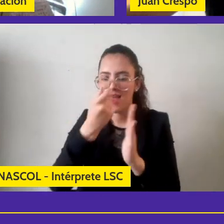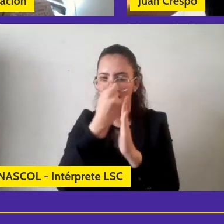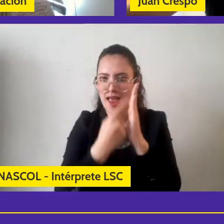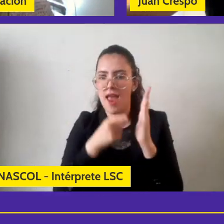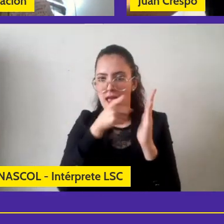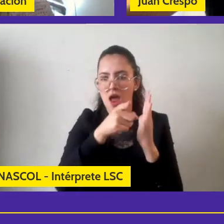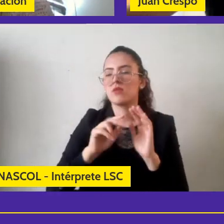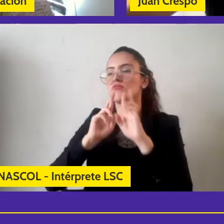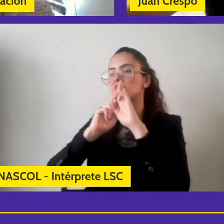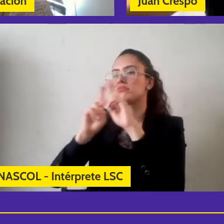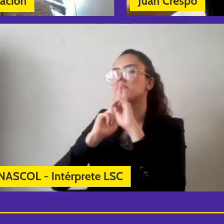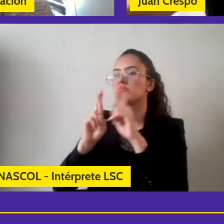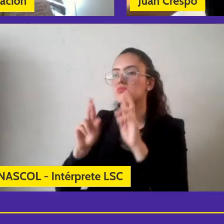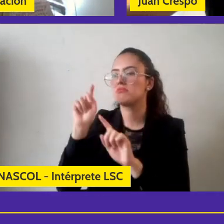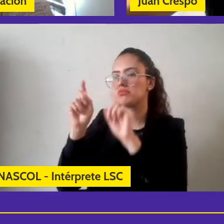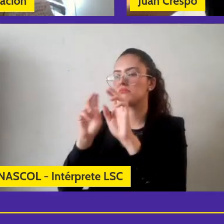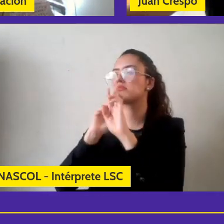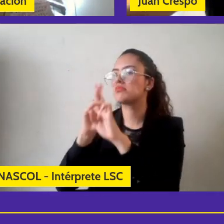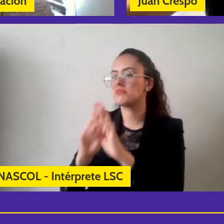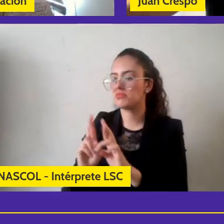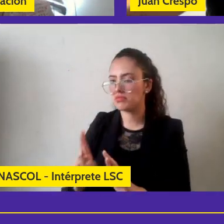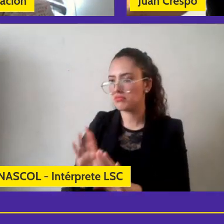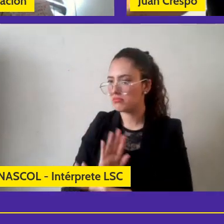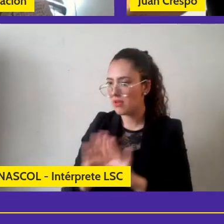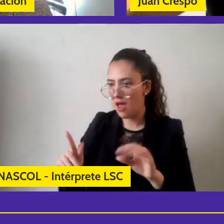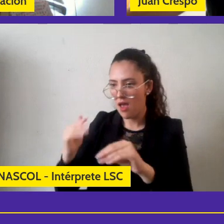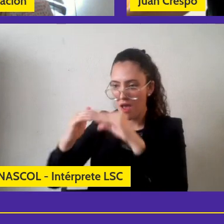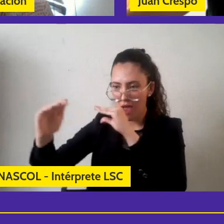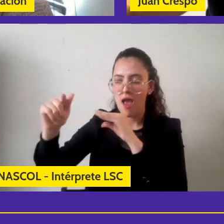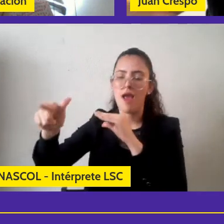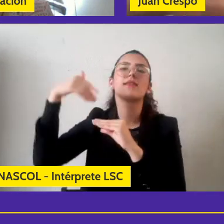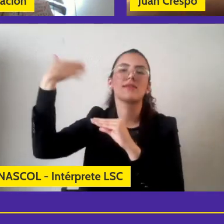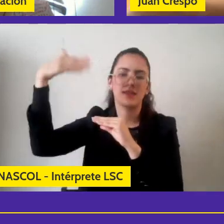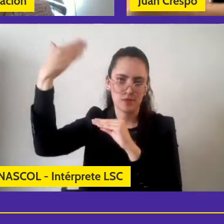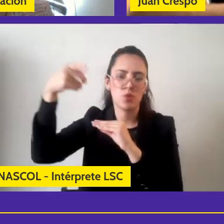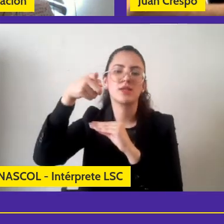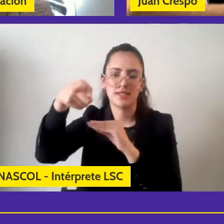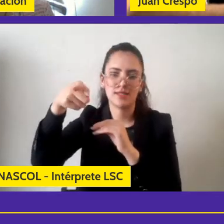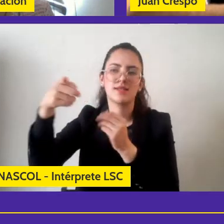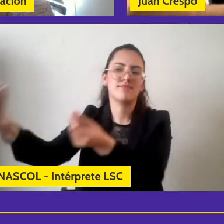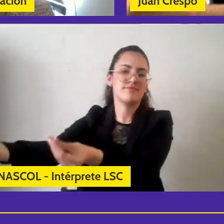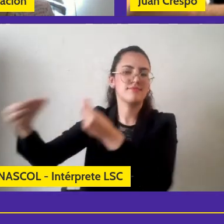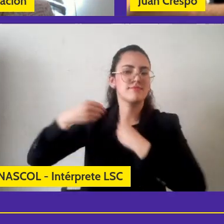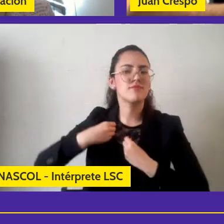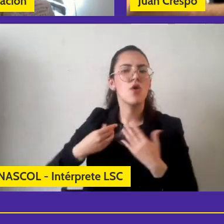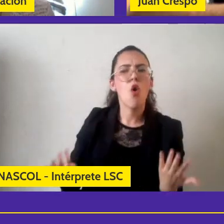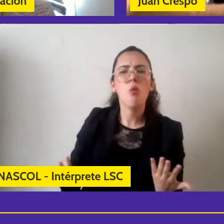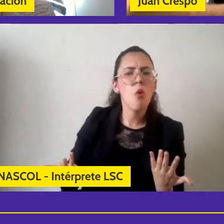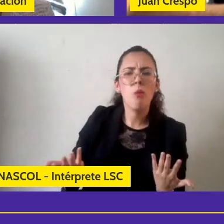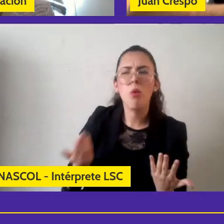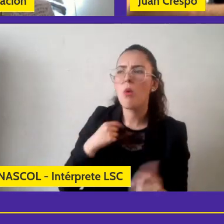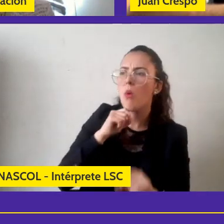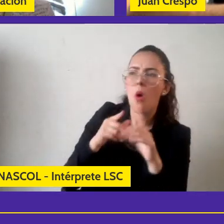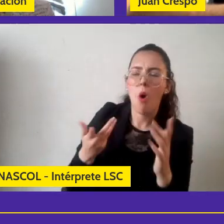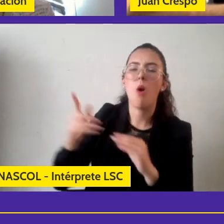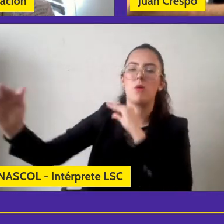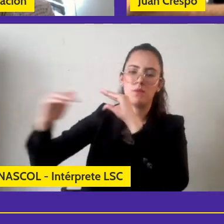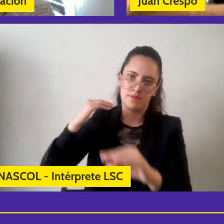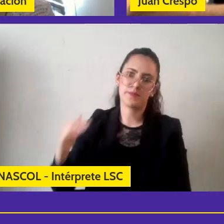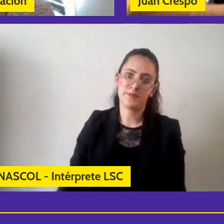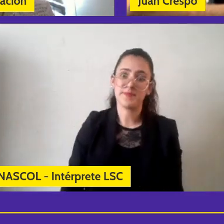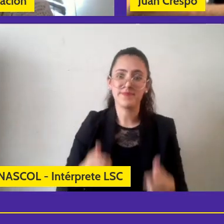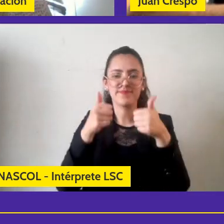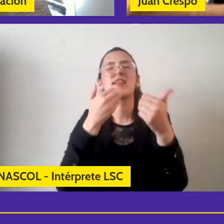contacto de Juan que amablemente nos ofrece este espacio para consultas puntuales. Entonces, de nuevo,